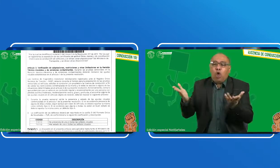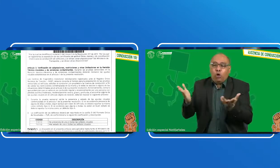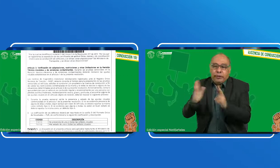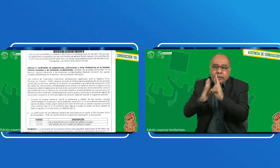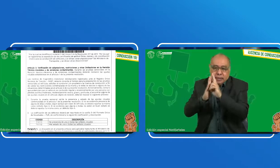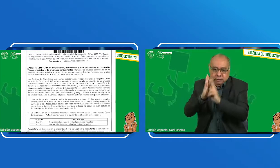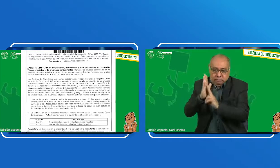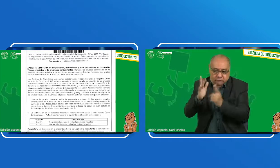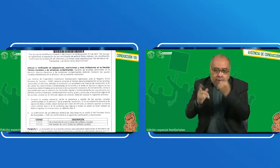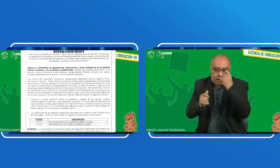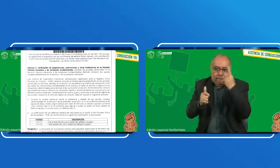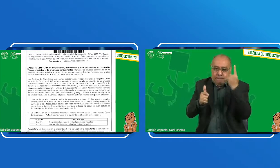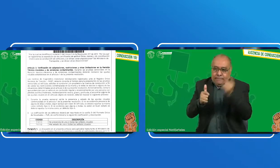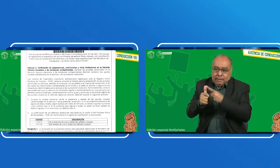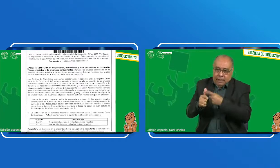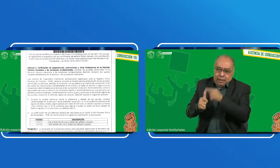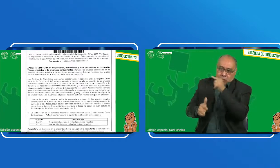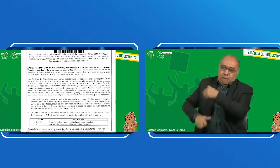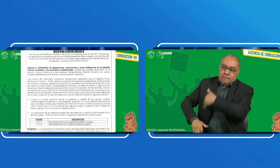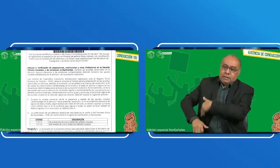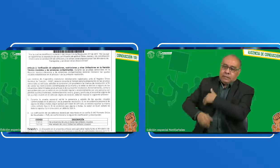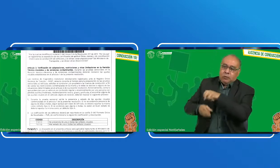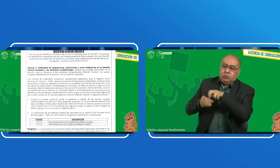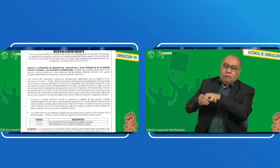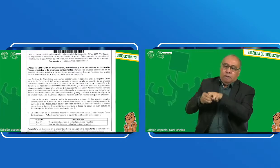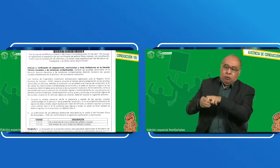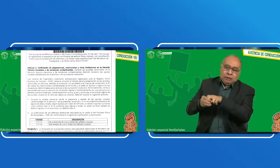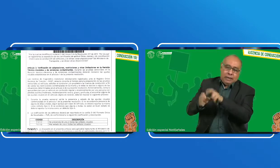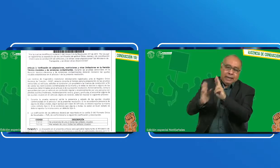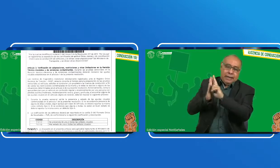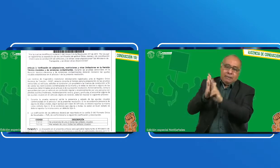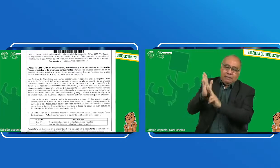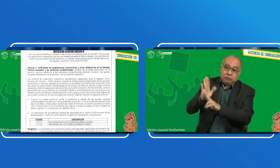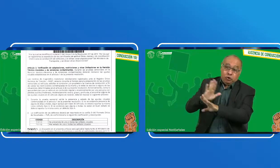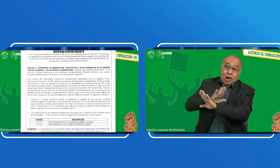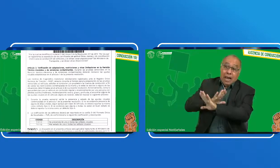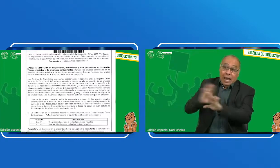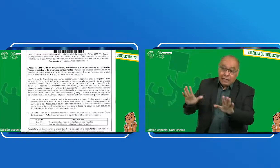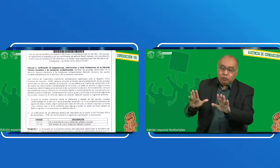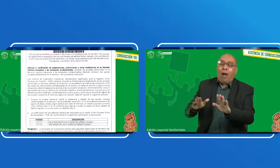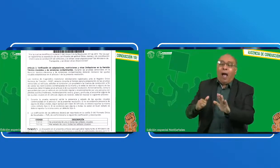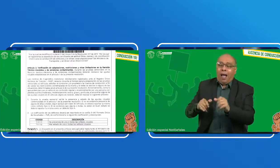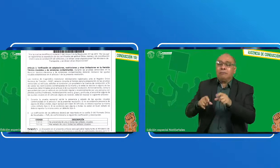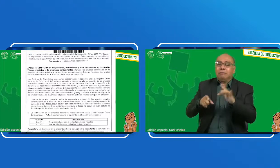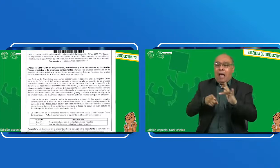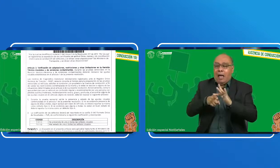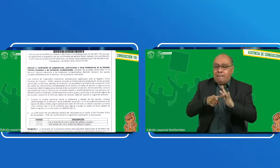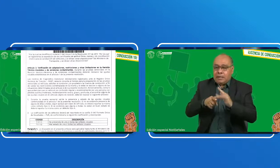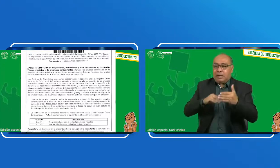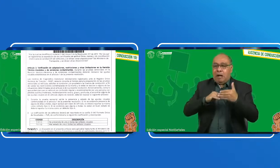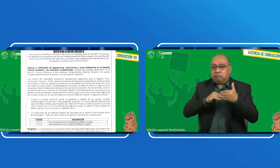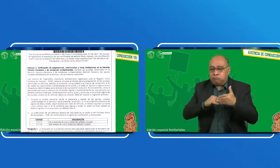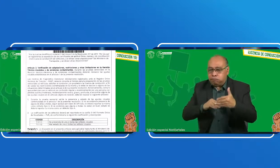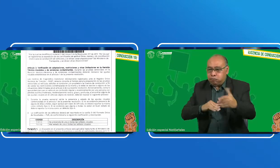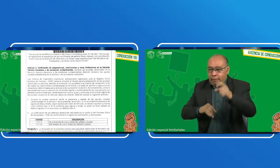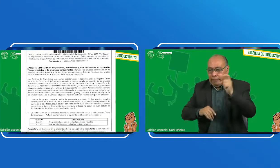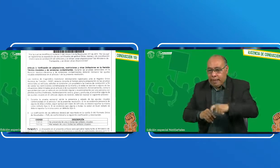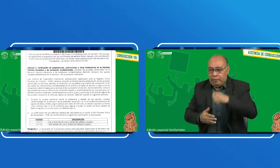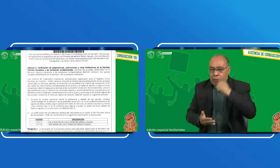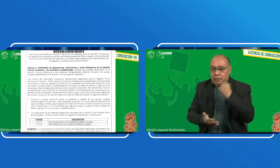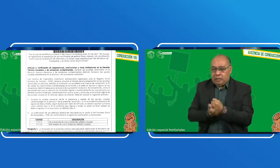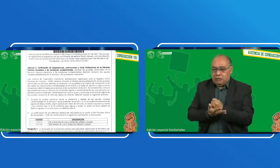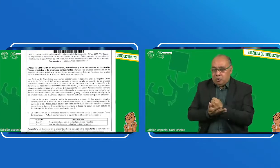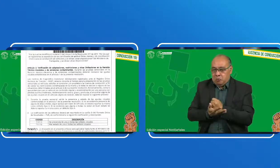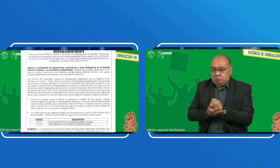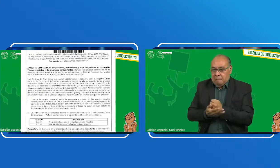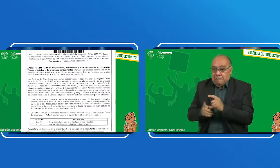dice que puede esta a su vez apelar a que no existe la resolución en este momento de